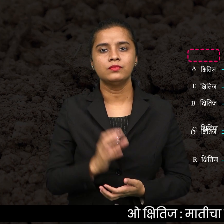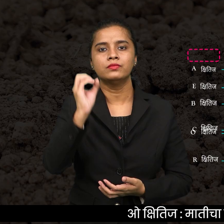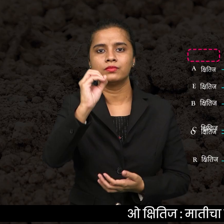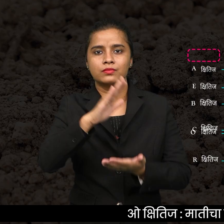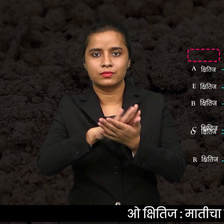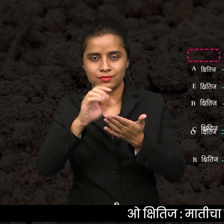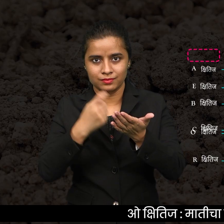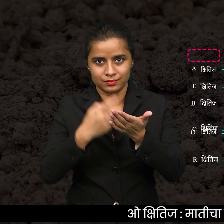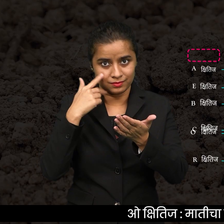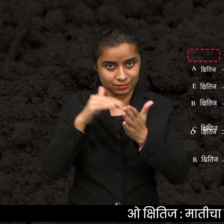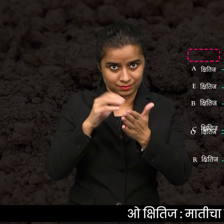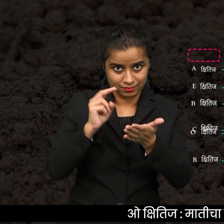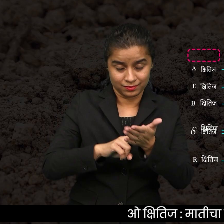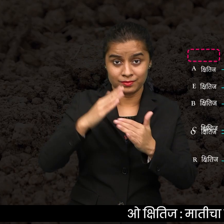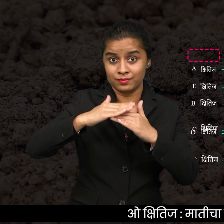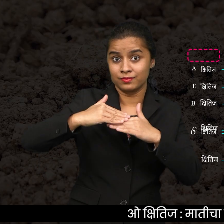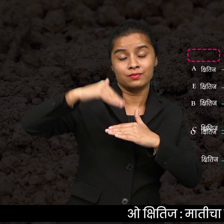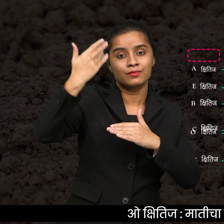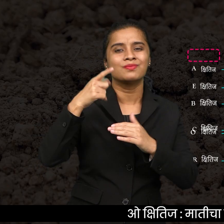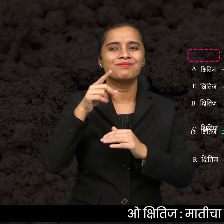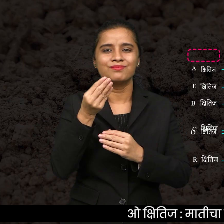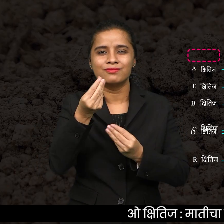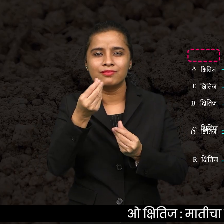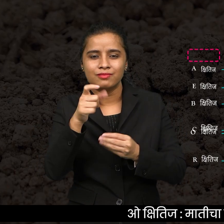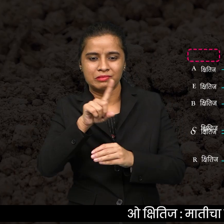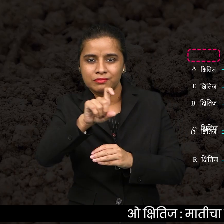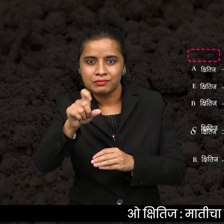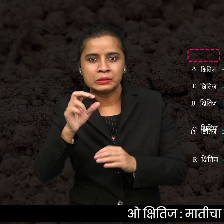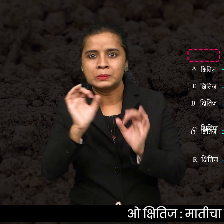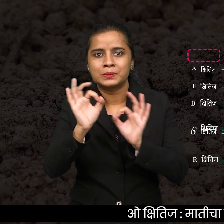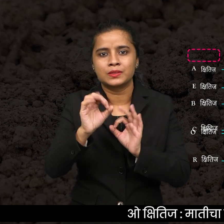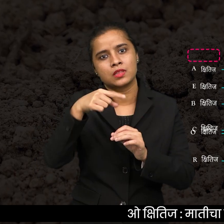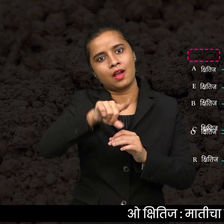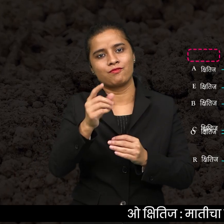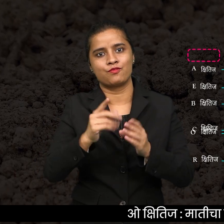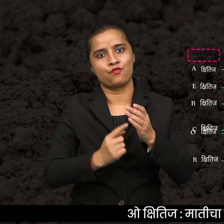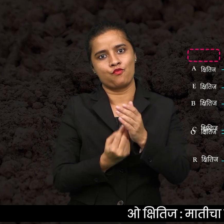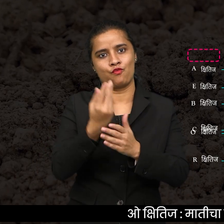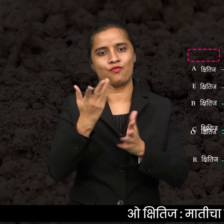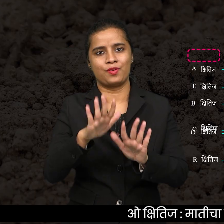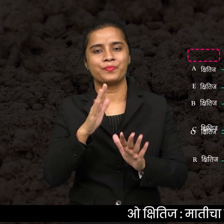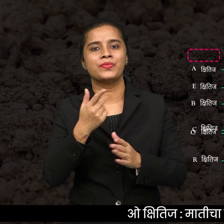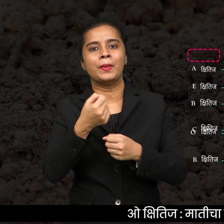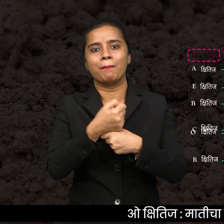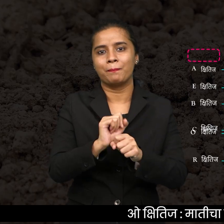ओ क्षितिज मातीचा वरचा सेंद्रिय थर मुख्यतः